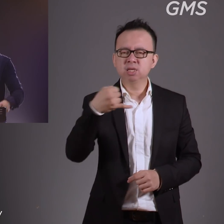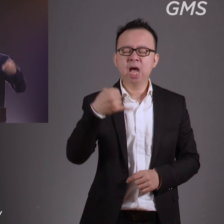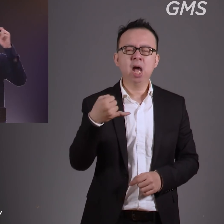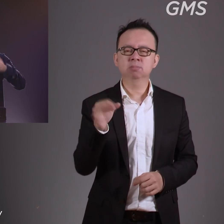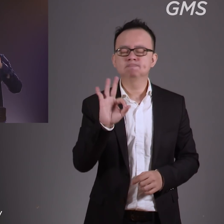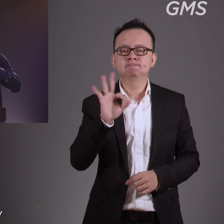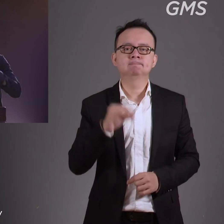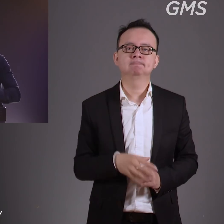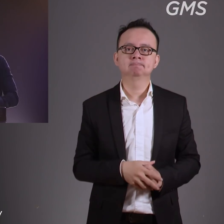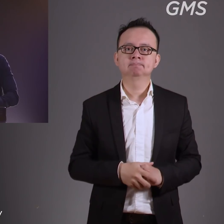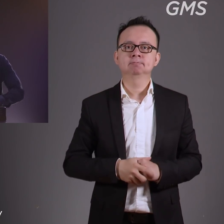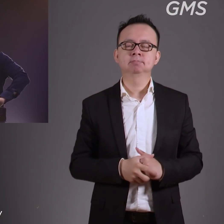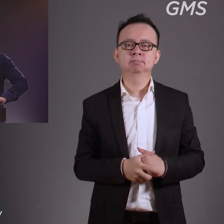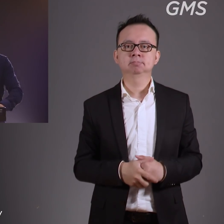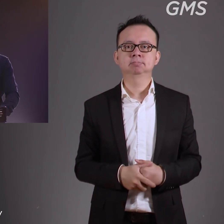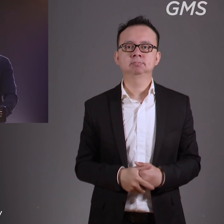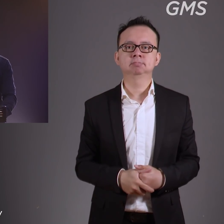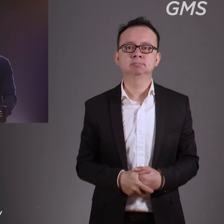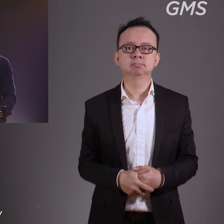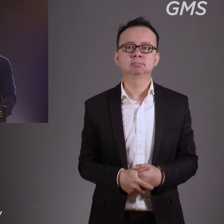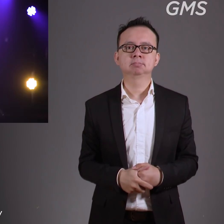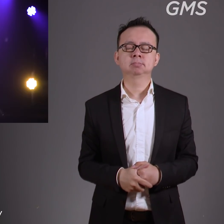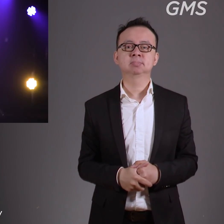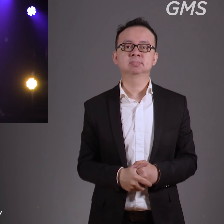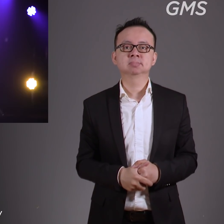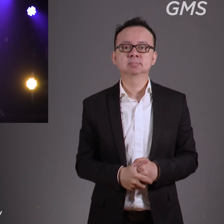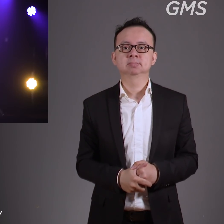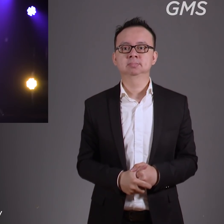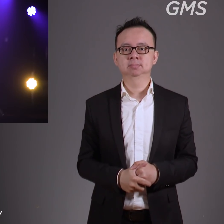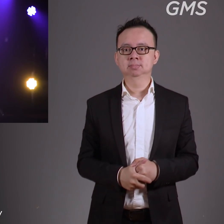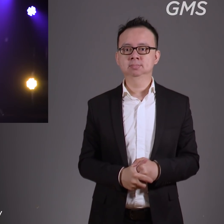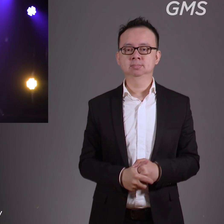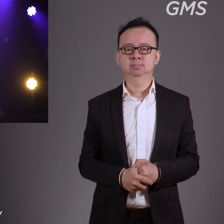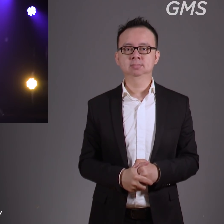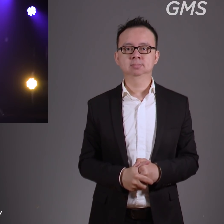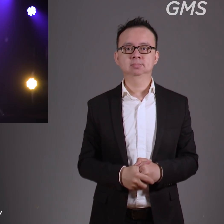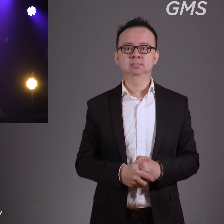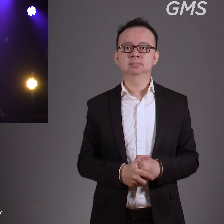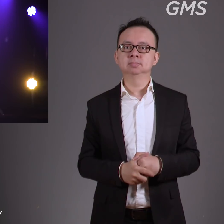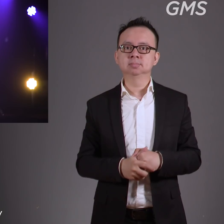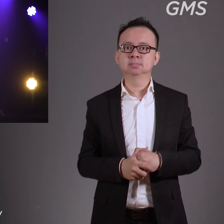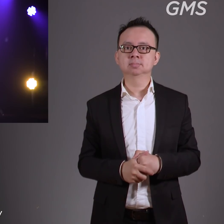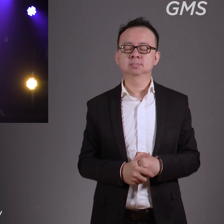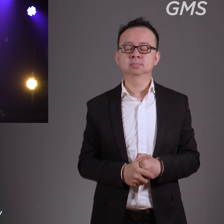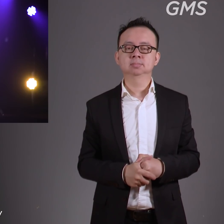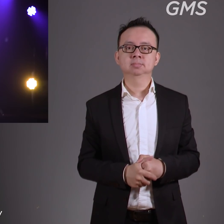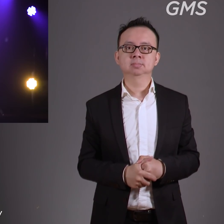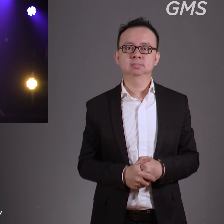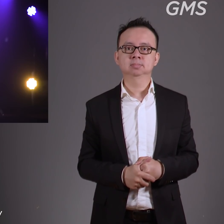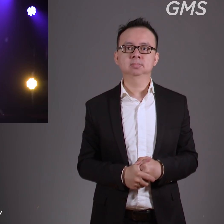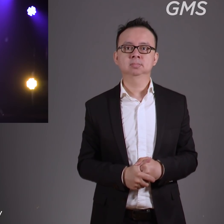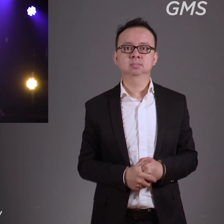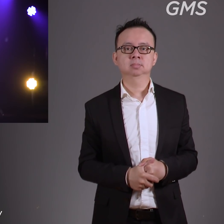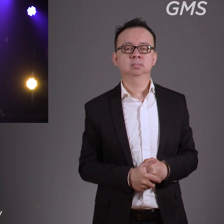terlarang. Kok bisa sampai separah itu komplikasinya? Amputasi sudah gak mampu lagi mengatasi. Amputasi kanan, amputasi kiri gak